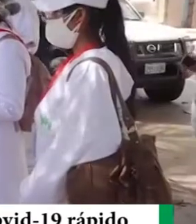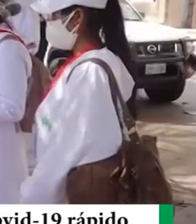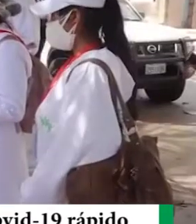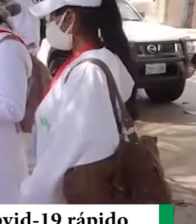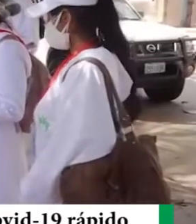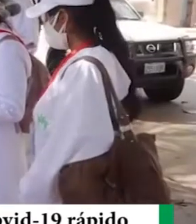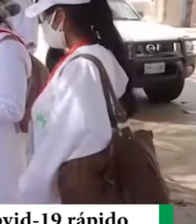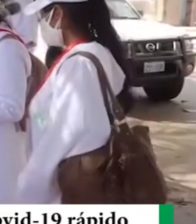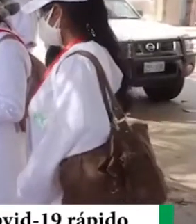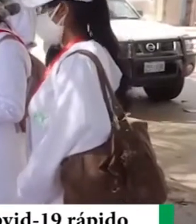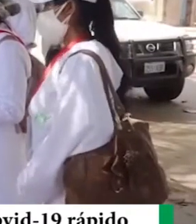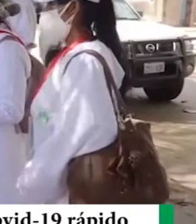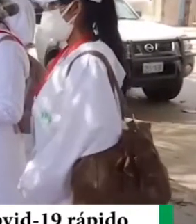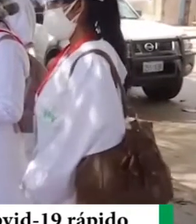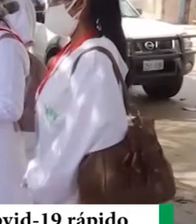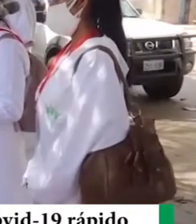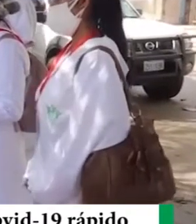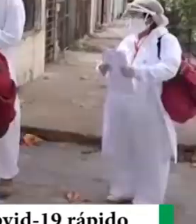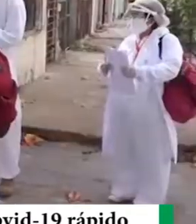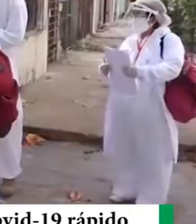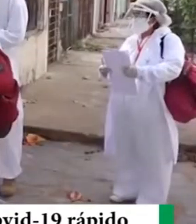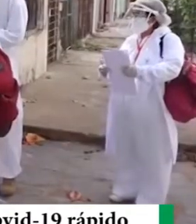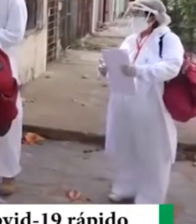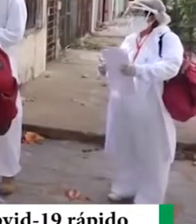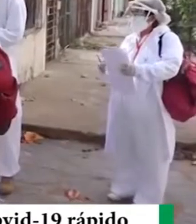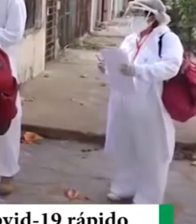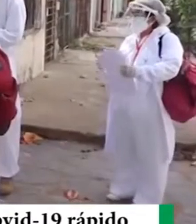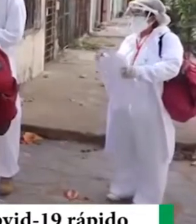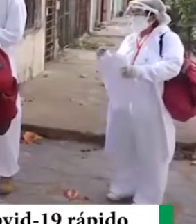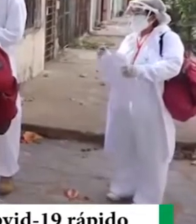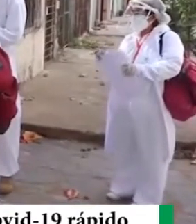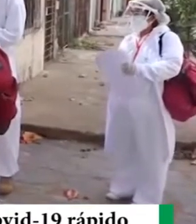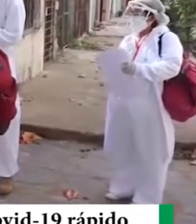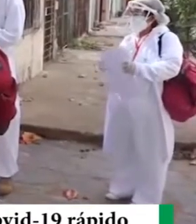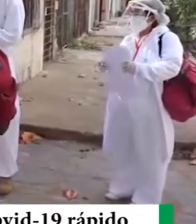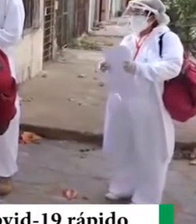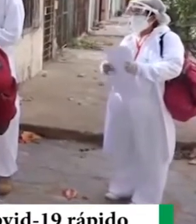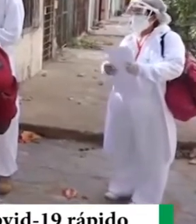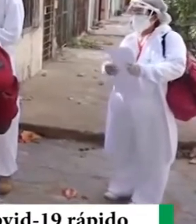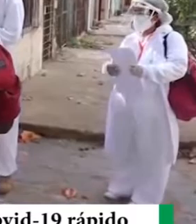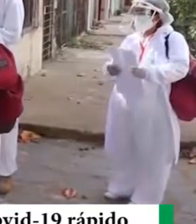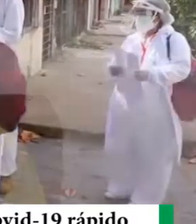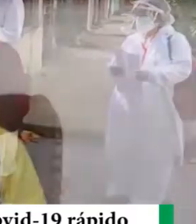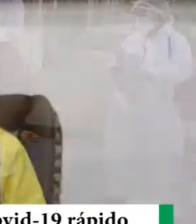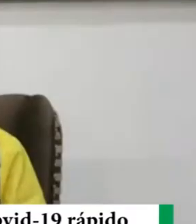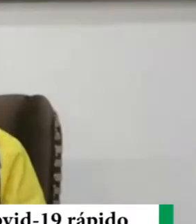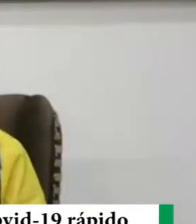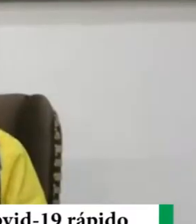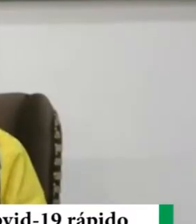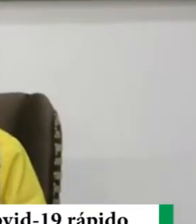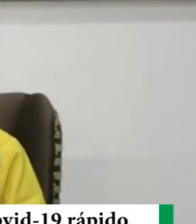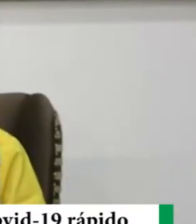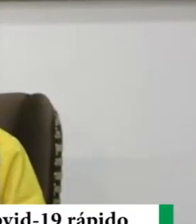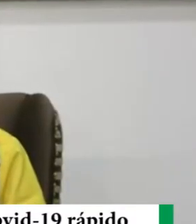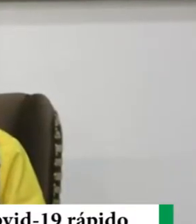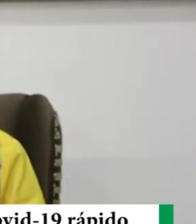distritos, tenemos en este momento en 207.000 hogares visitados, tenemos